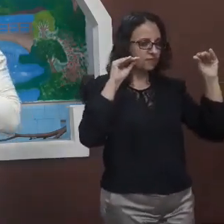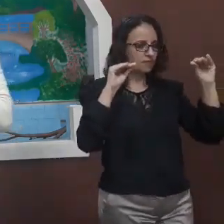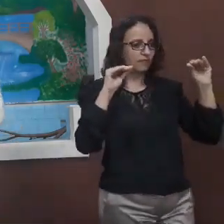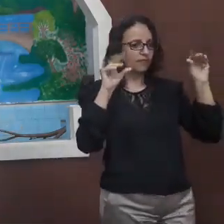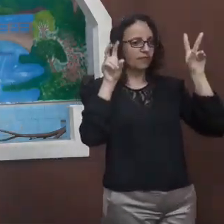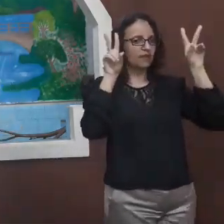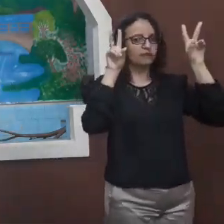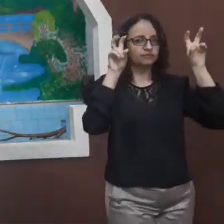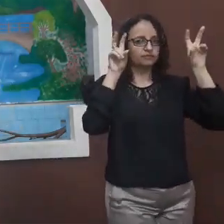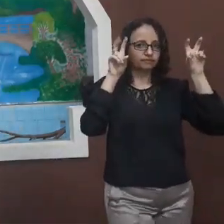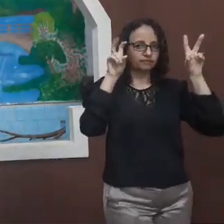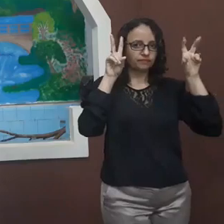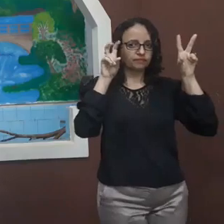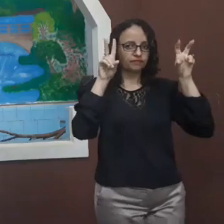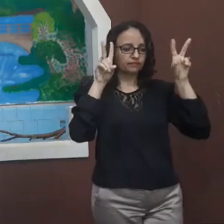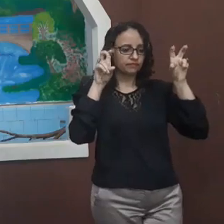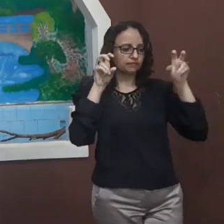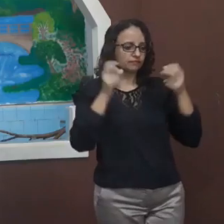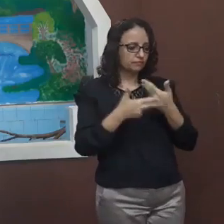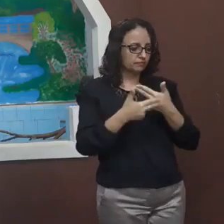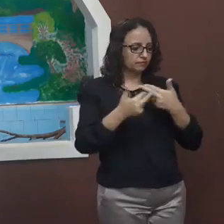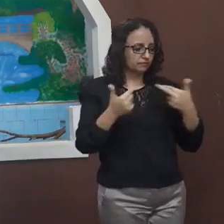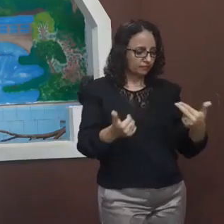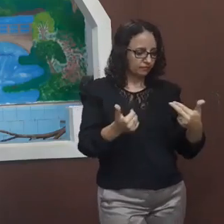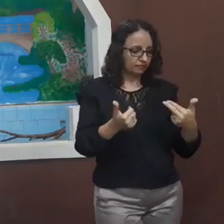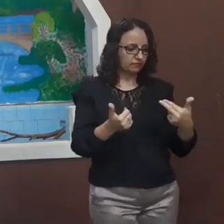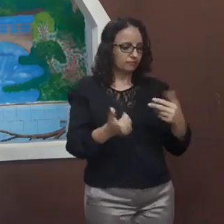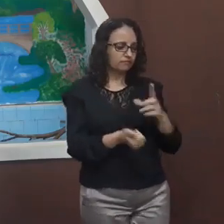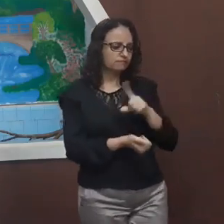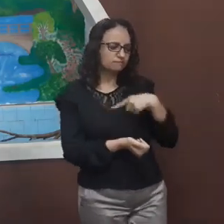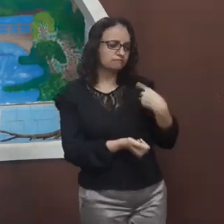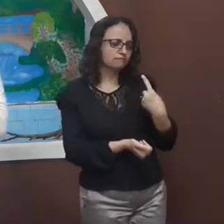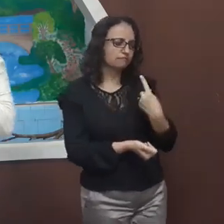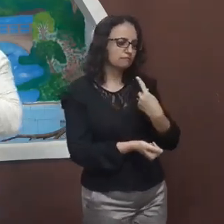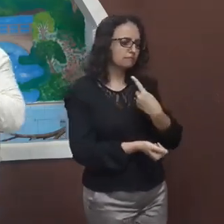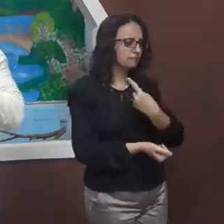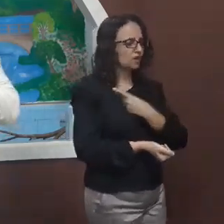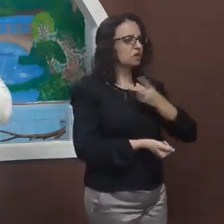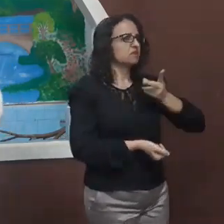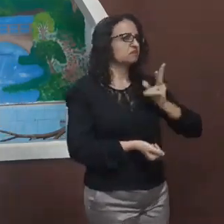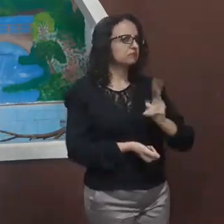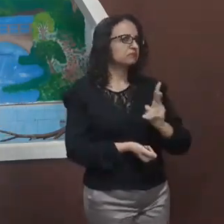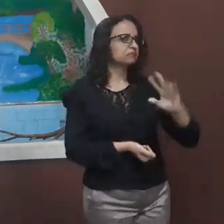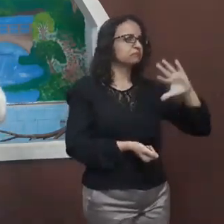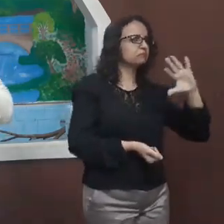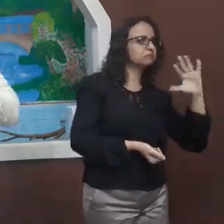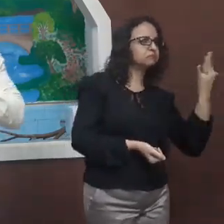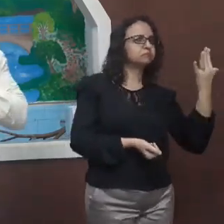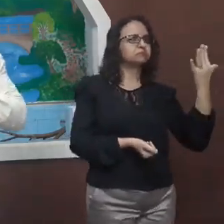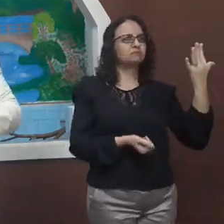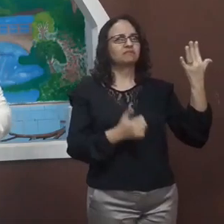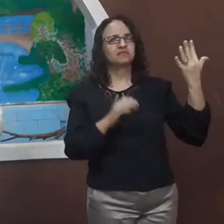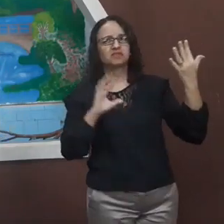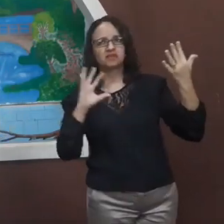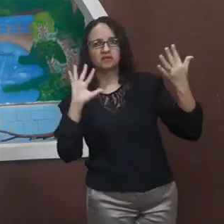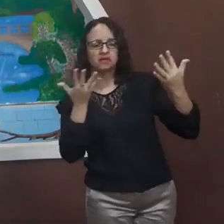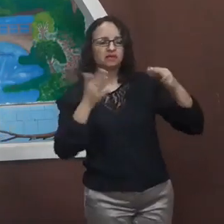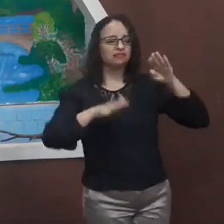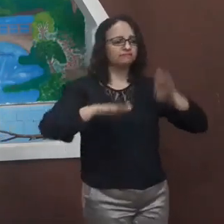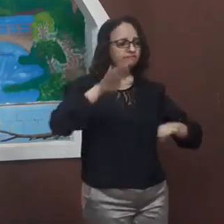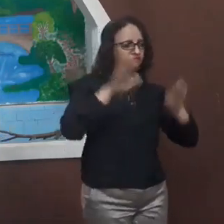de coisas que nós passamos muito. Talvez você nesta